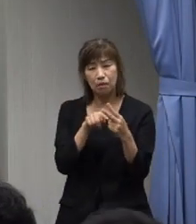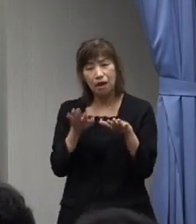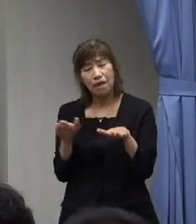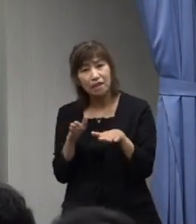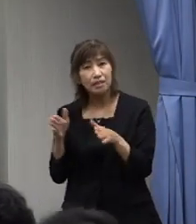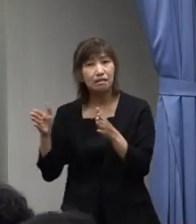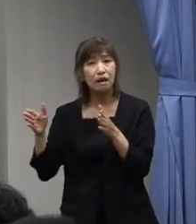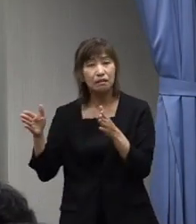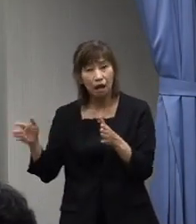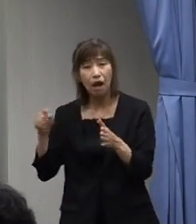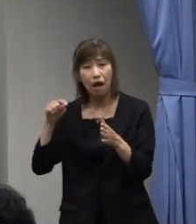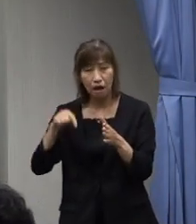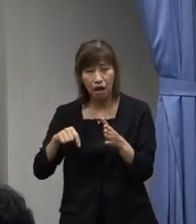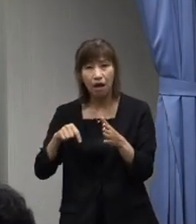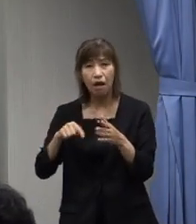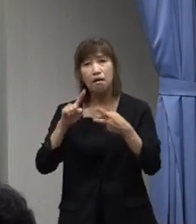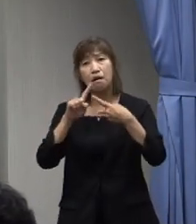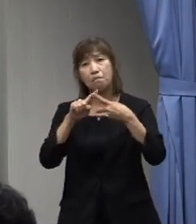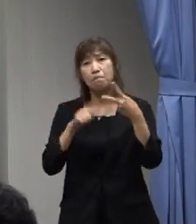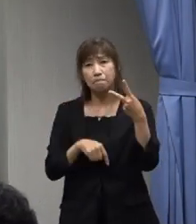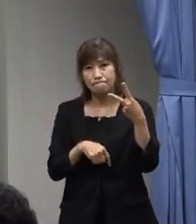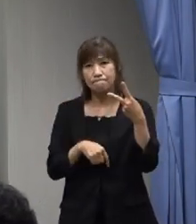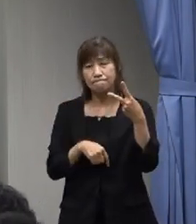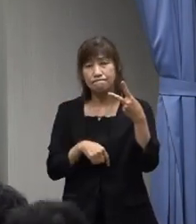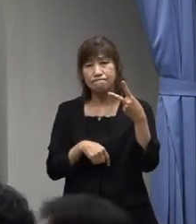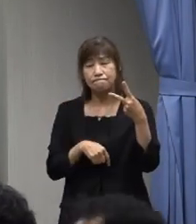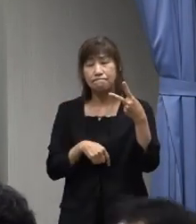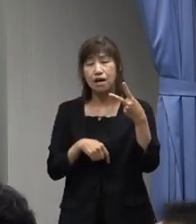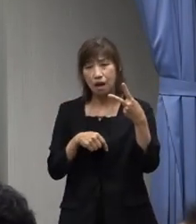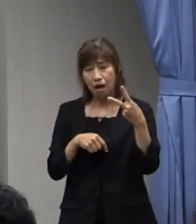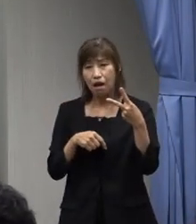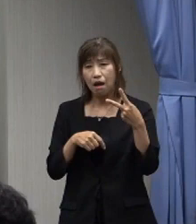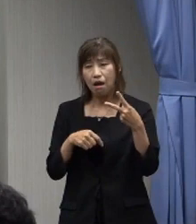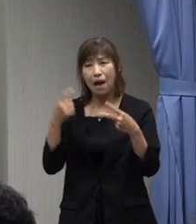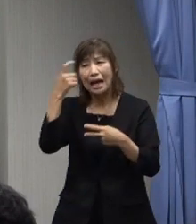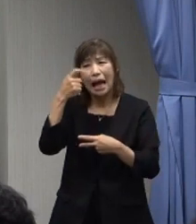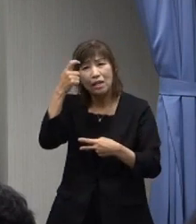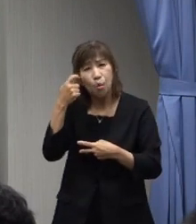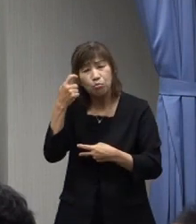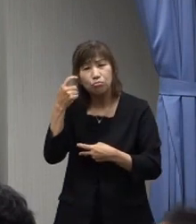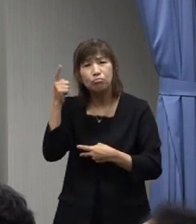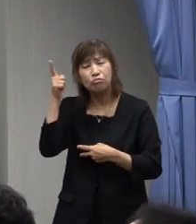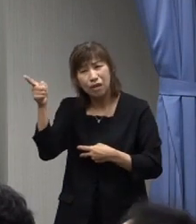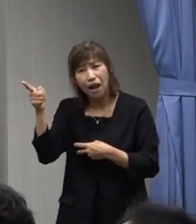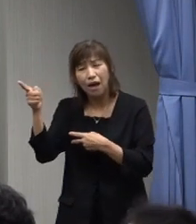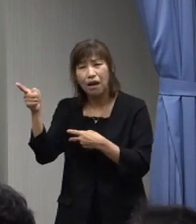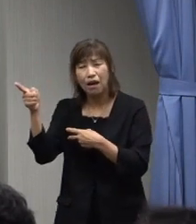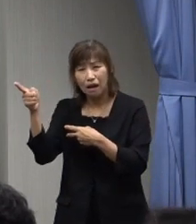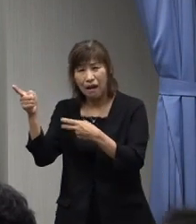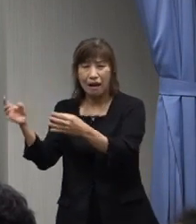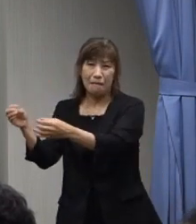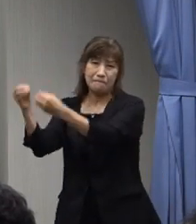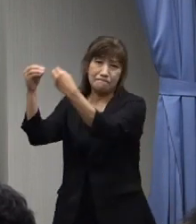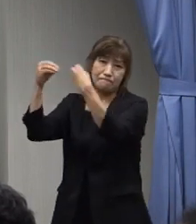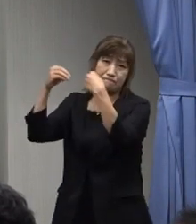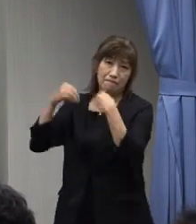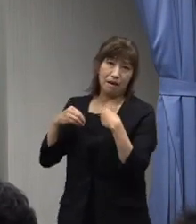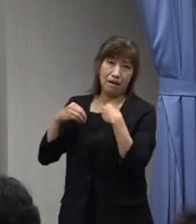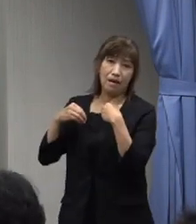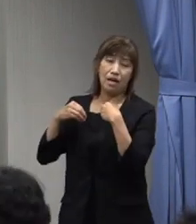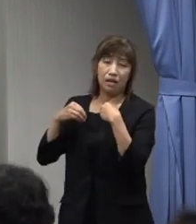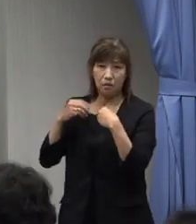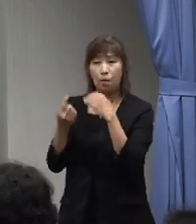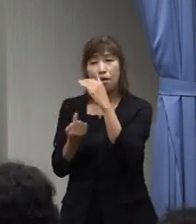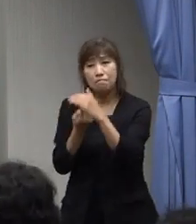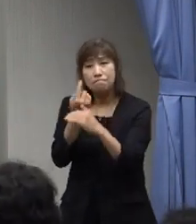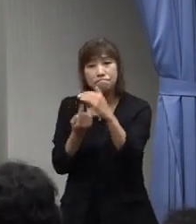ては海外からの輸入症例を契機とした国内における感染事例が認められています。複